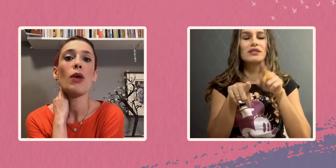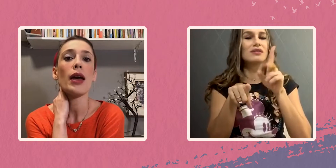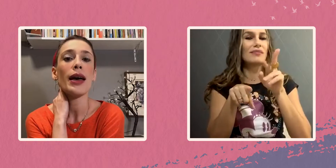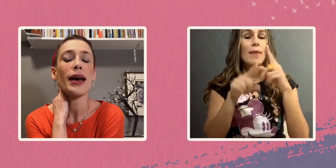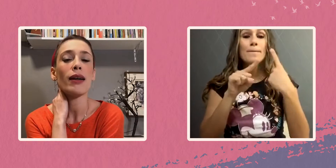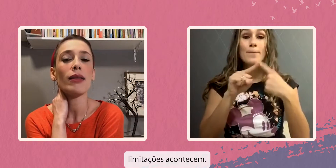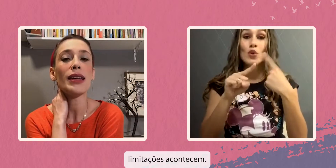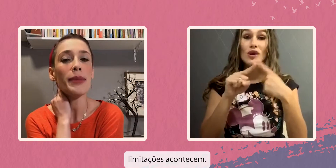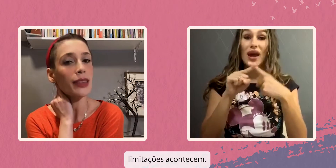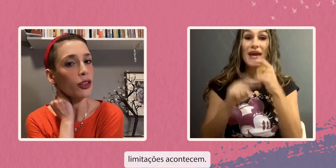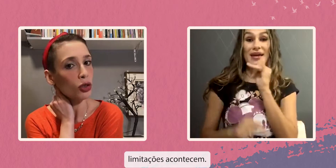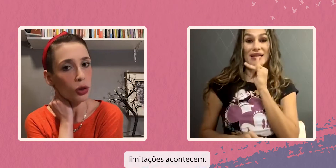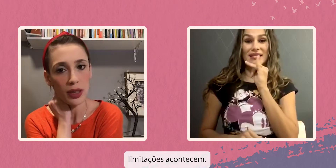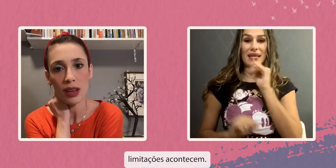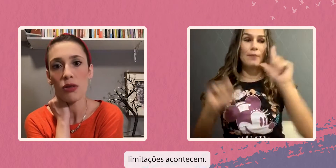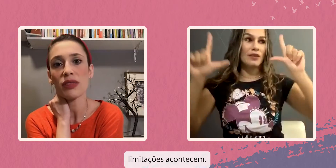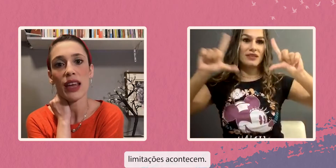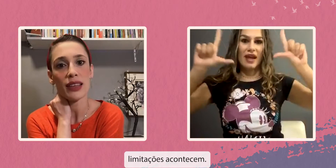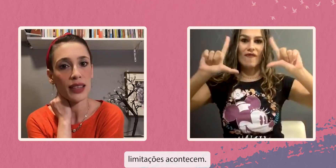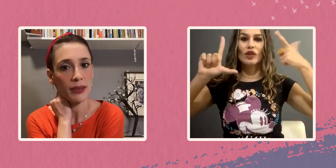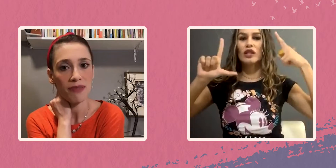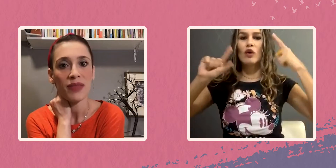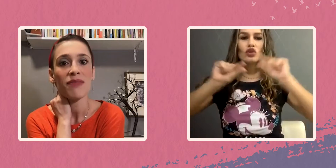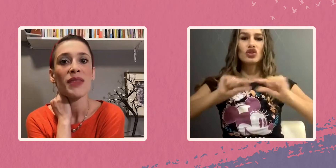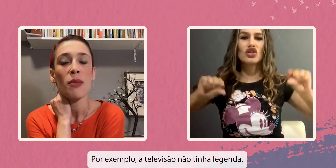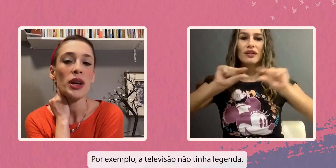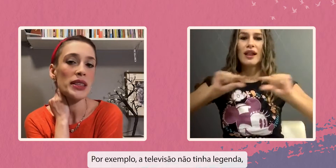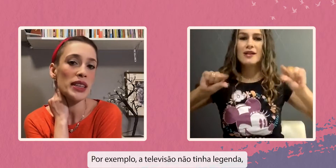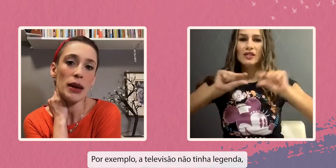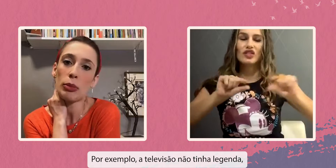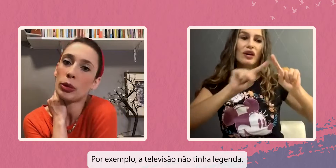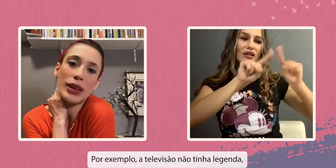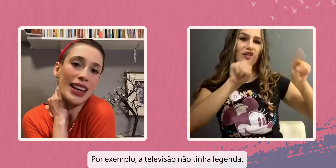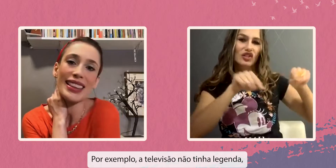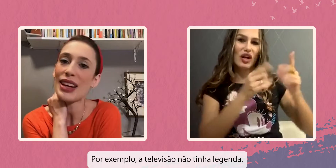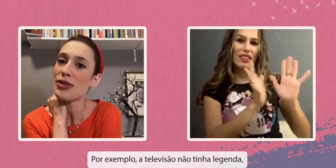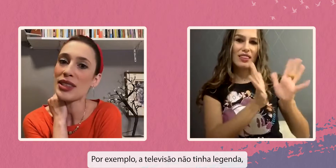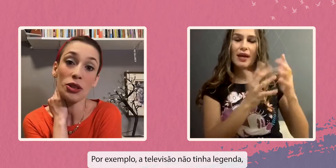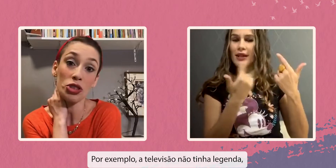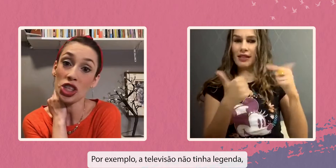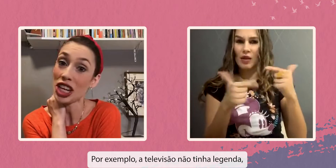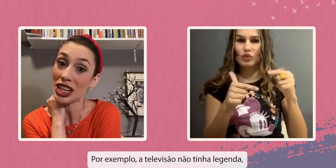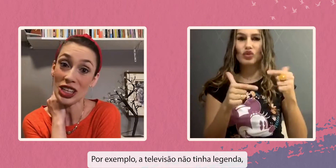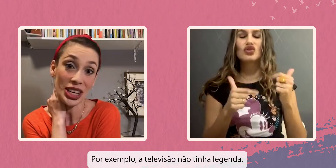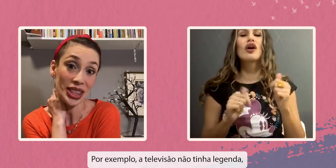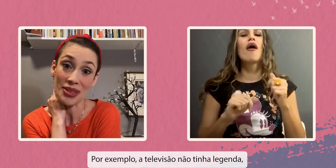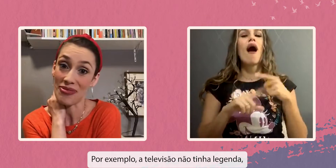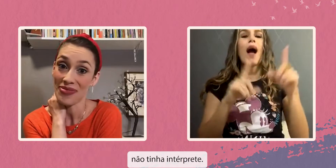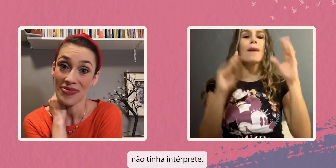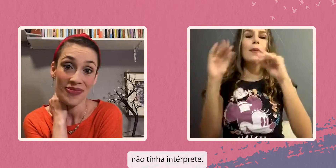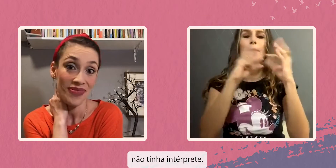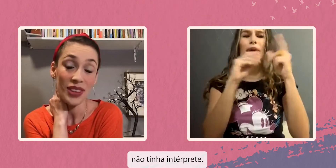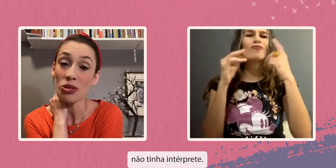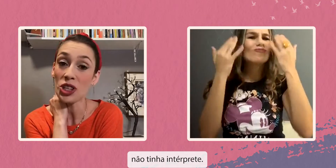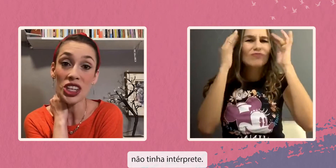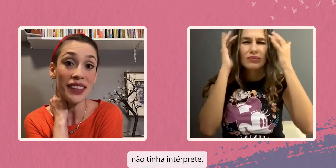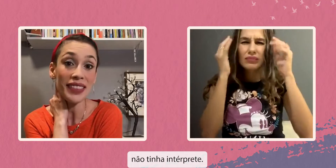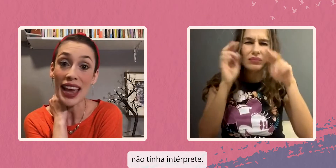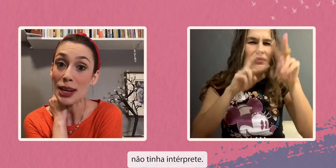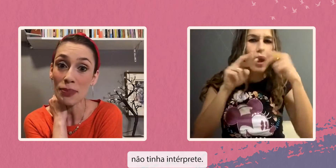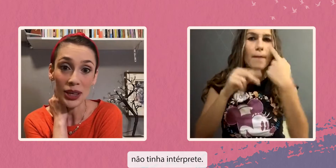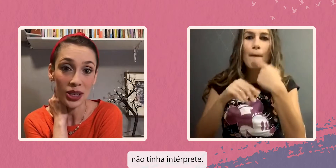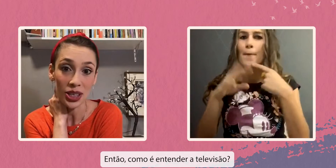Mas limitações acontecem. Por exemplo, a televisão não tinha legenda, não